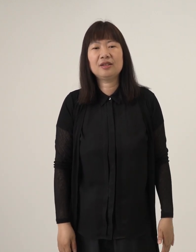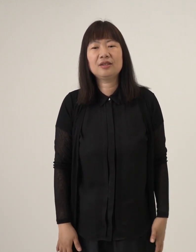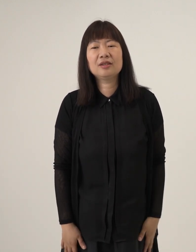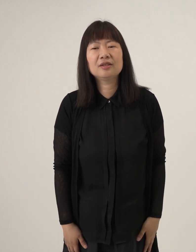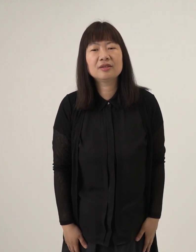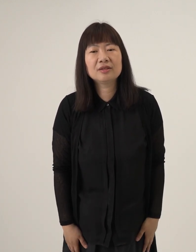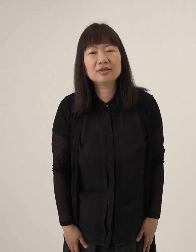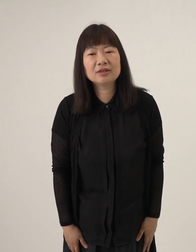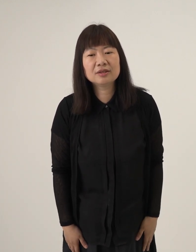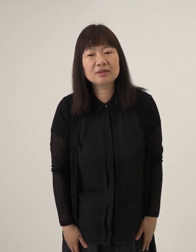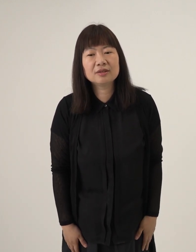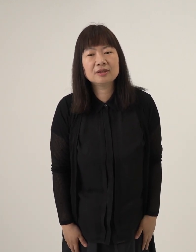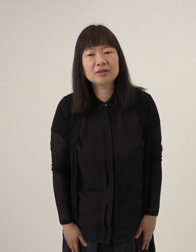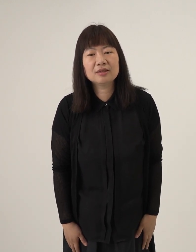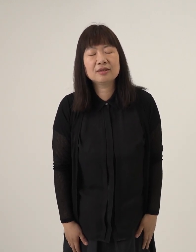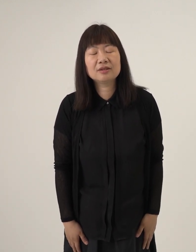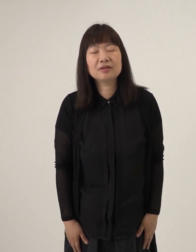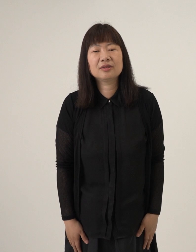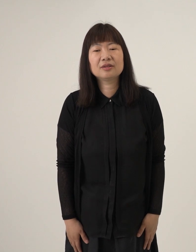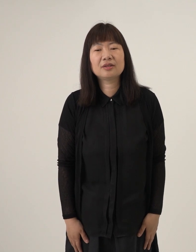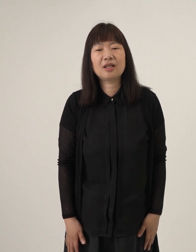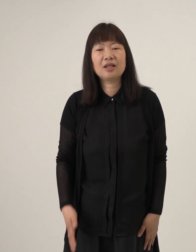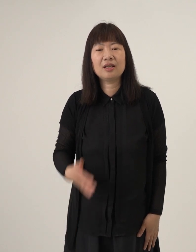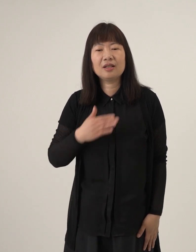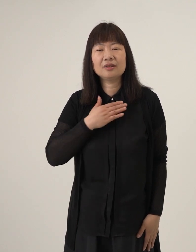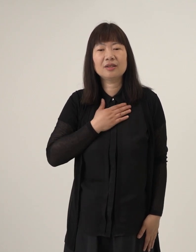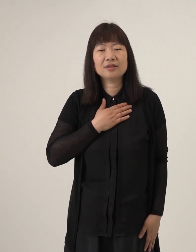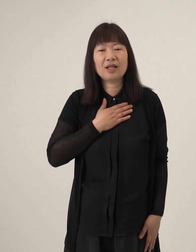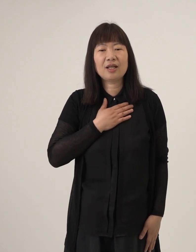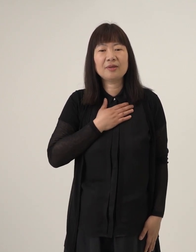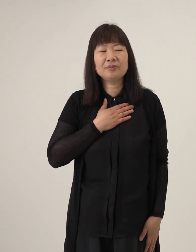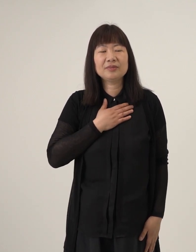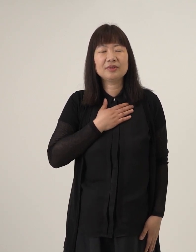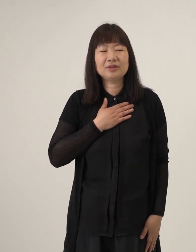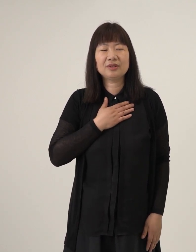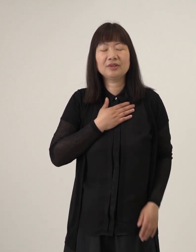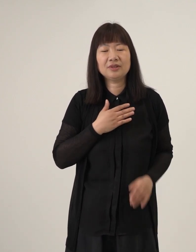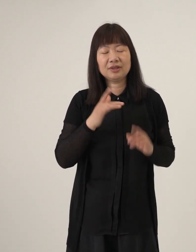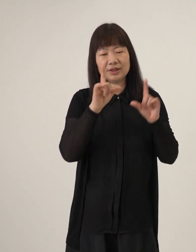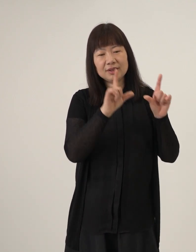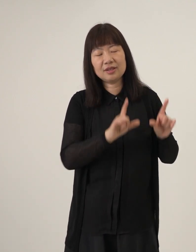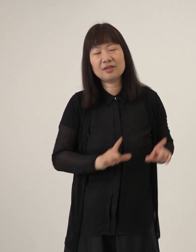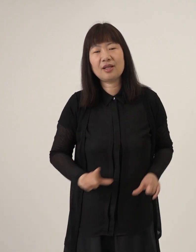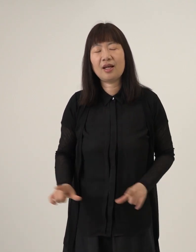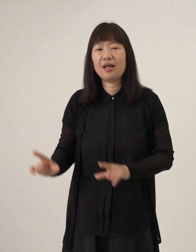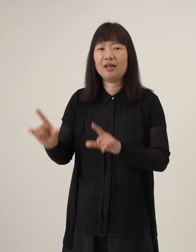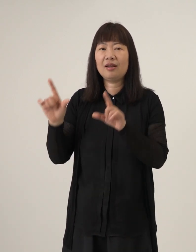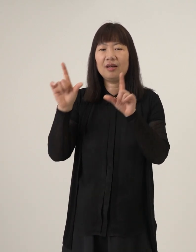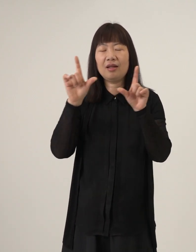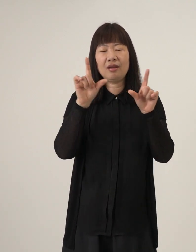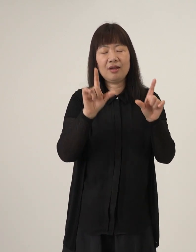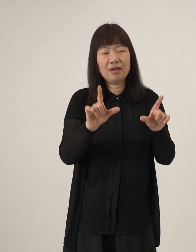사망 가운데 놓여진 나의 삶을